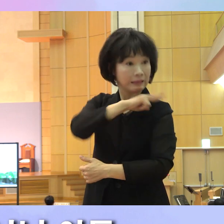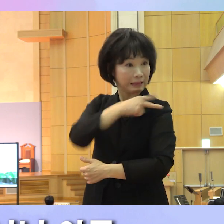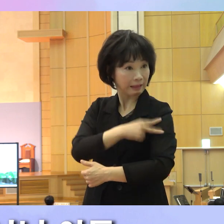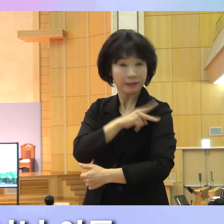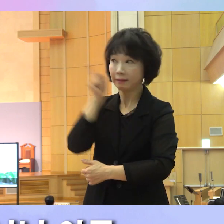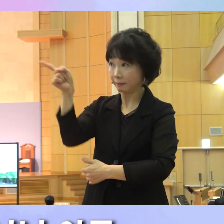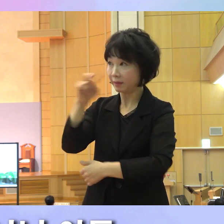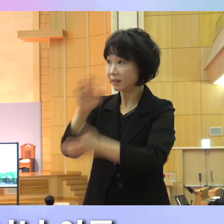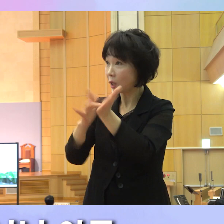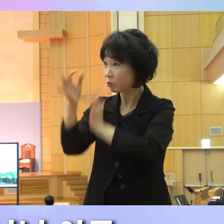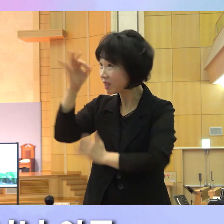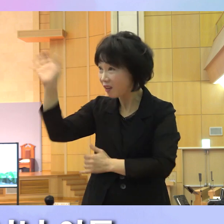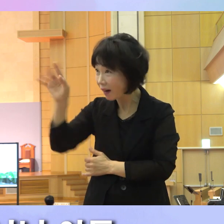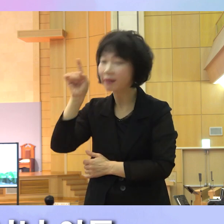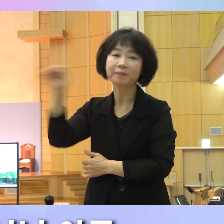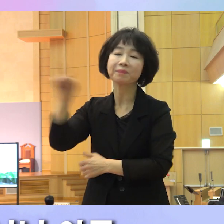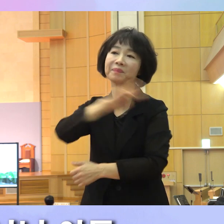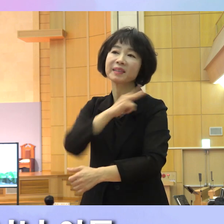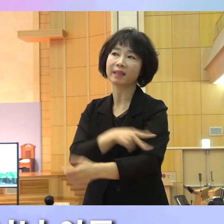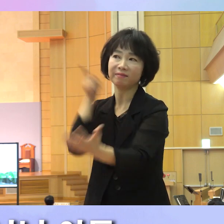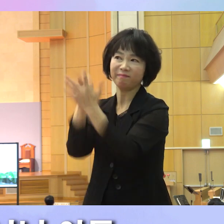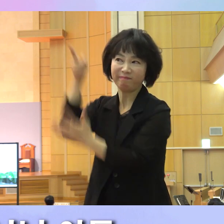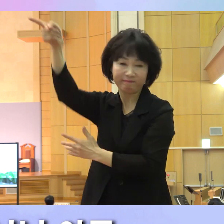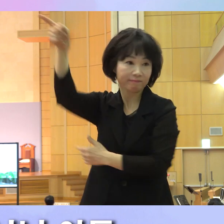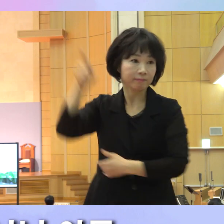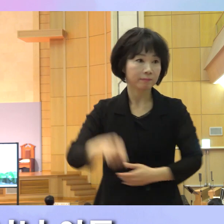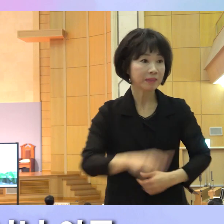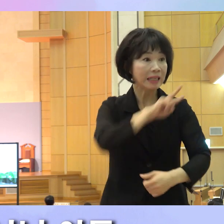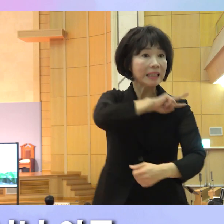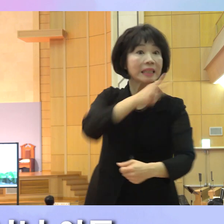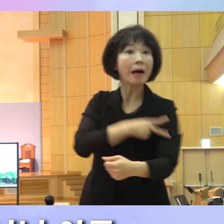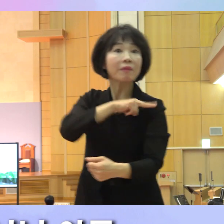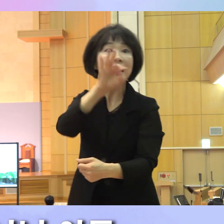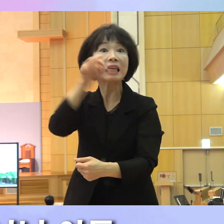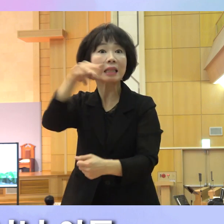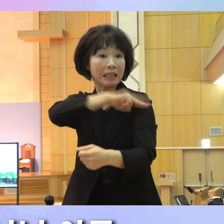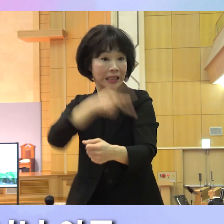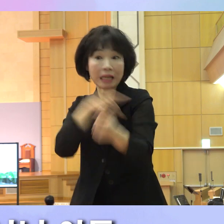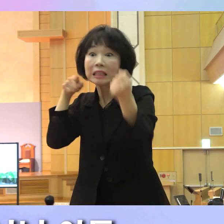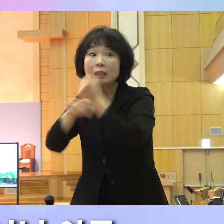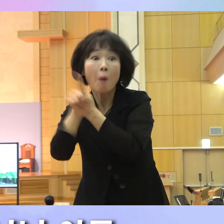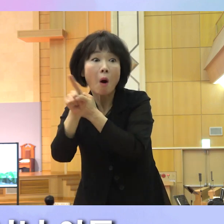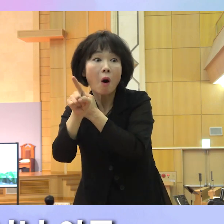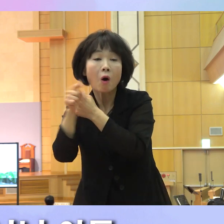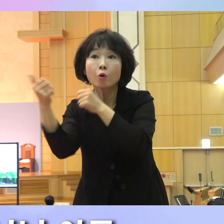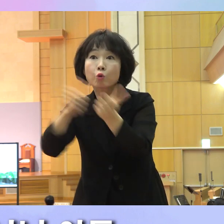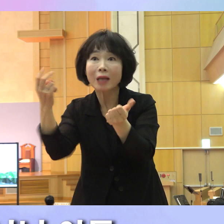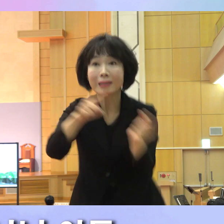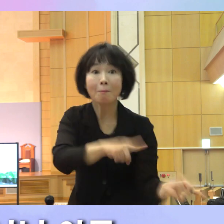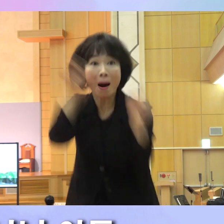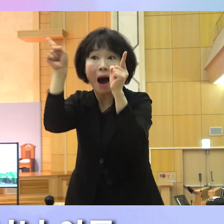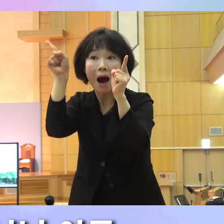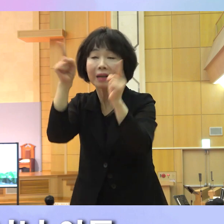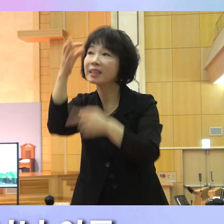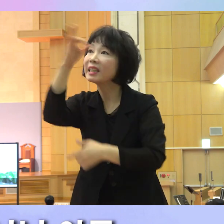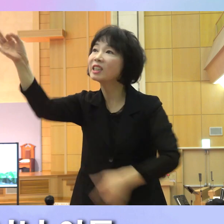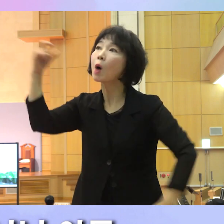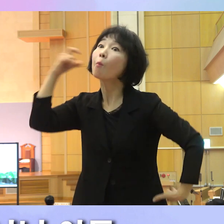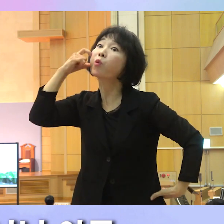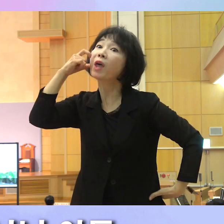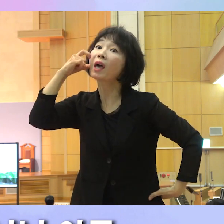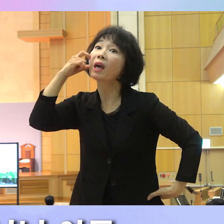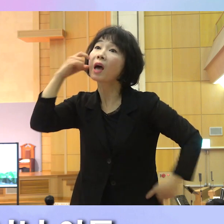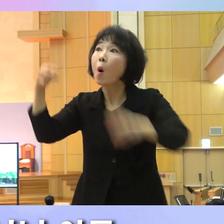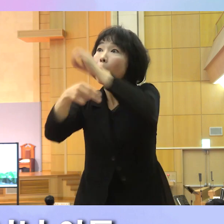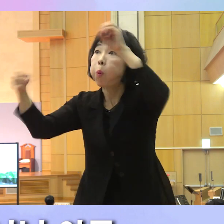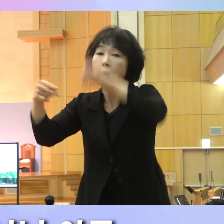부인하는 거예요. 그러면 이단이라는 게 뭘 말하느냐? 살아나신 예수님이 우리를 위해